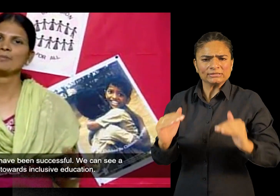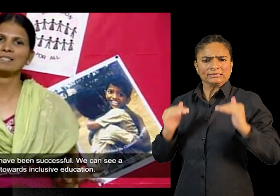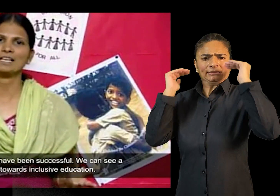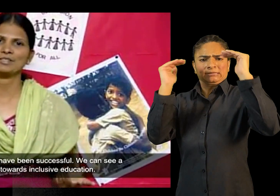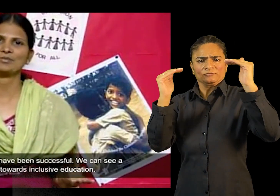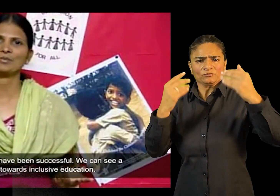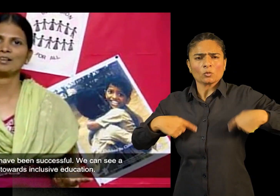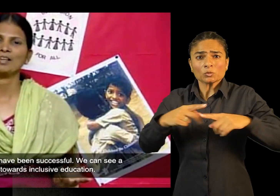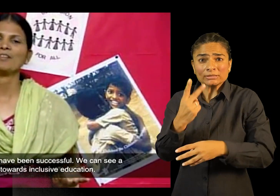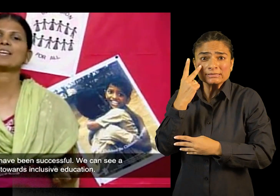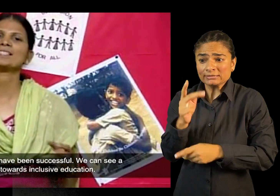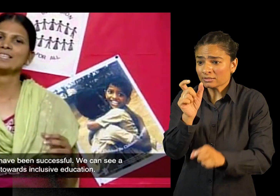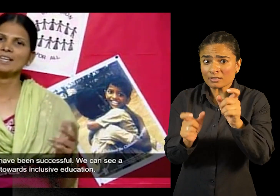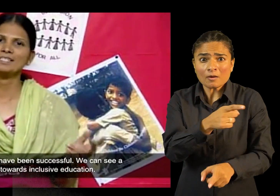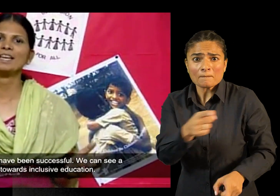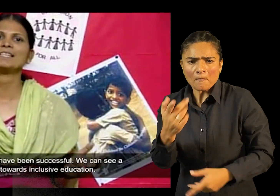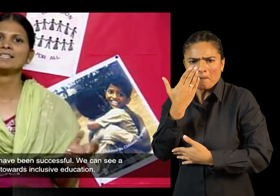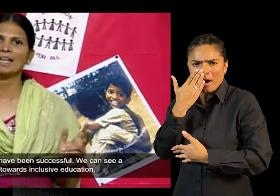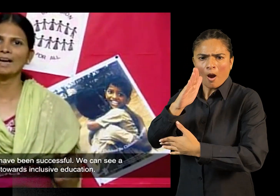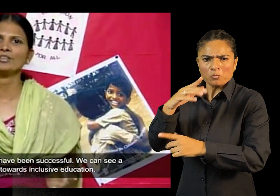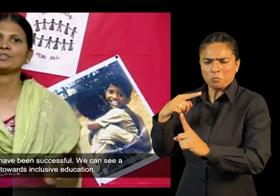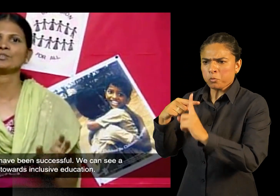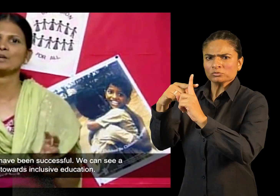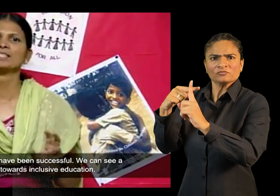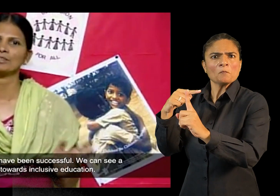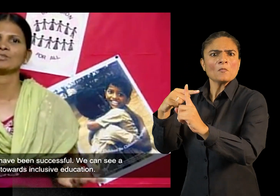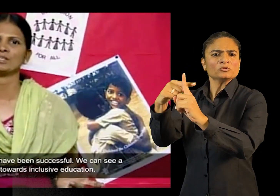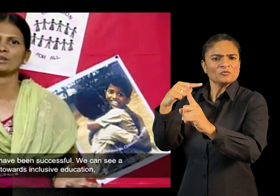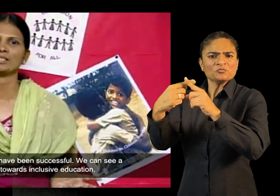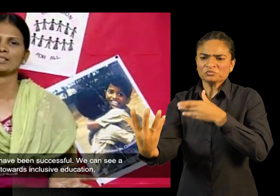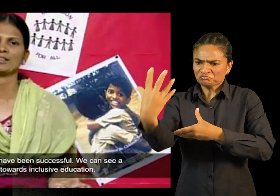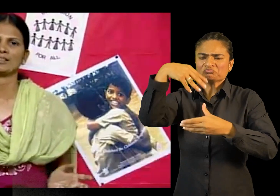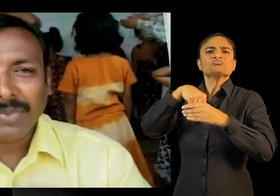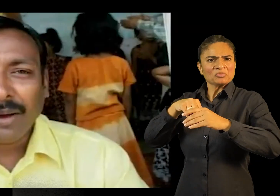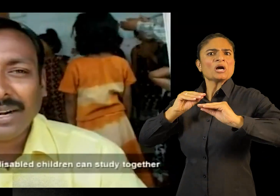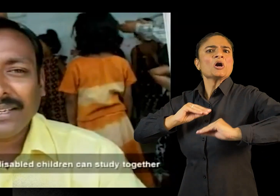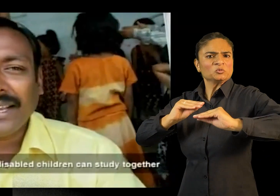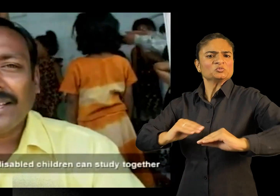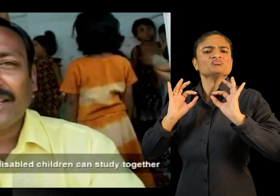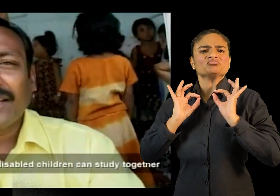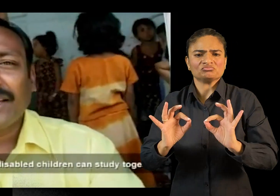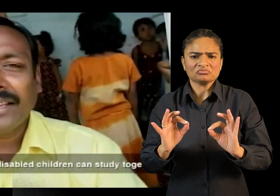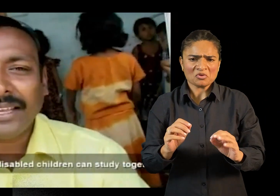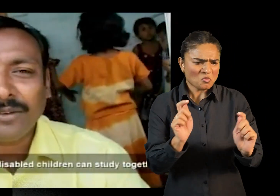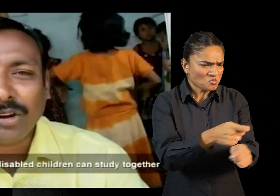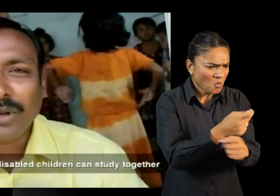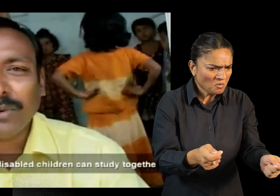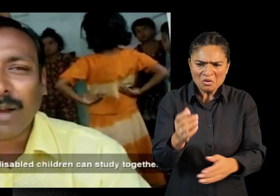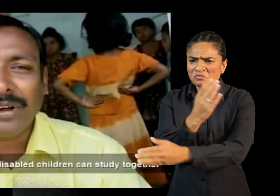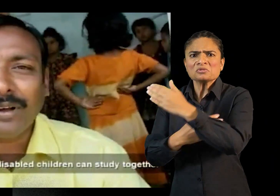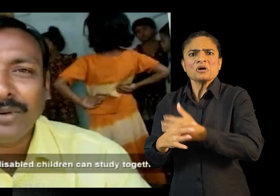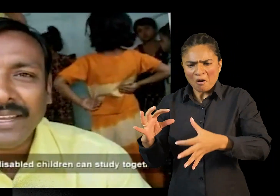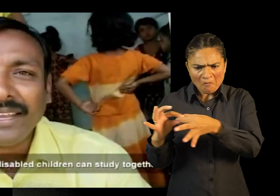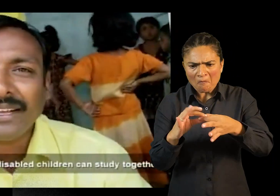हैव बीन सक्सेसफुल. वी कैन सी अ चेंज इन एटीट्यूड टुवर्ड्स इंक्लूसिव एजुकेशन. मला वाटते की नॉर्मल मुलं